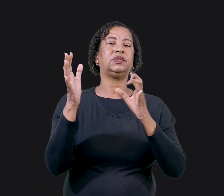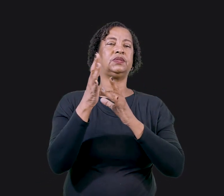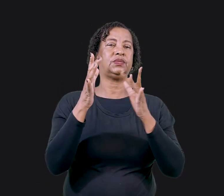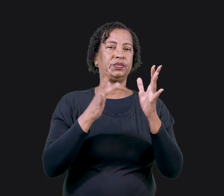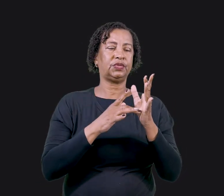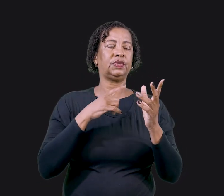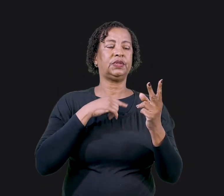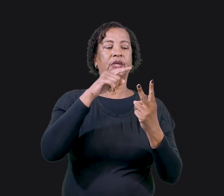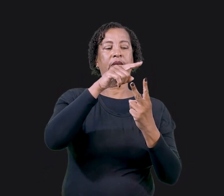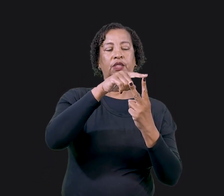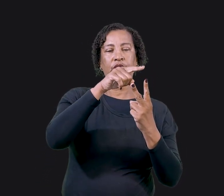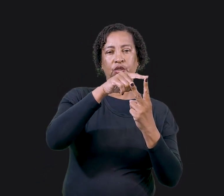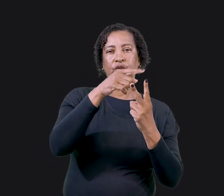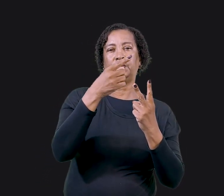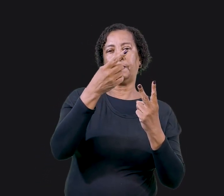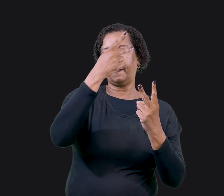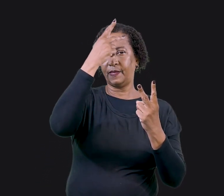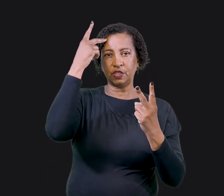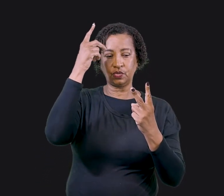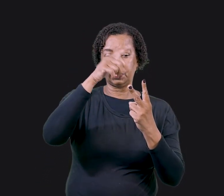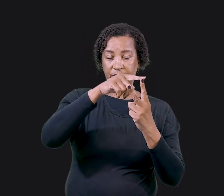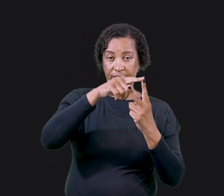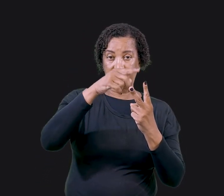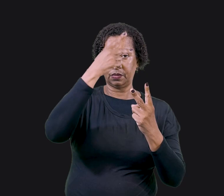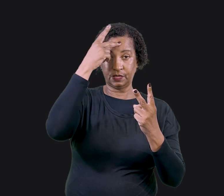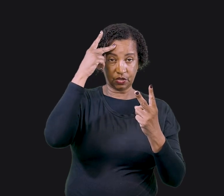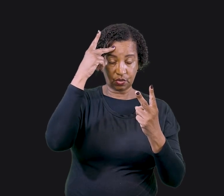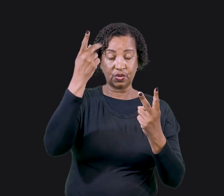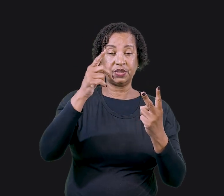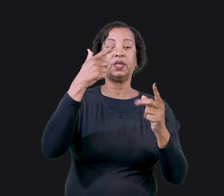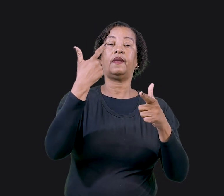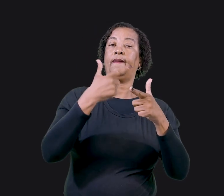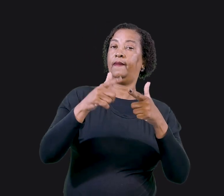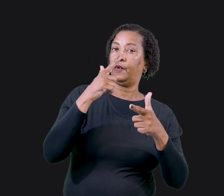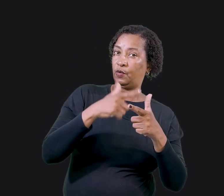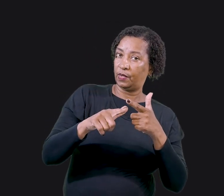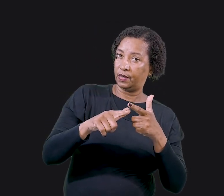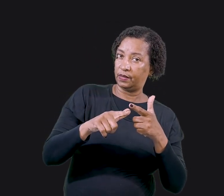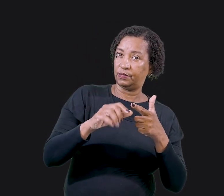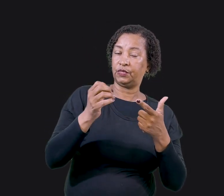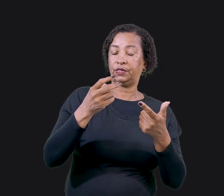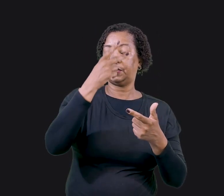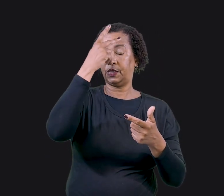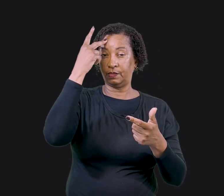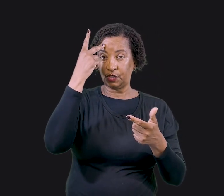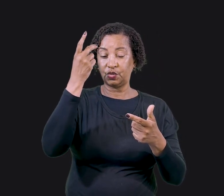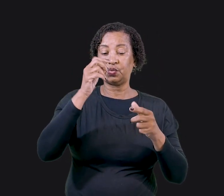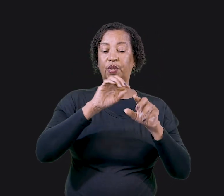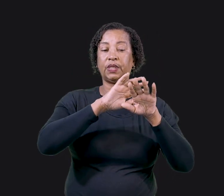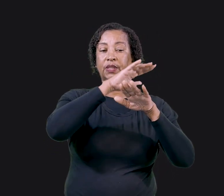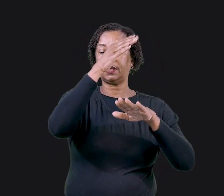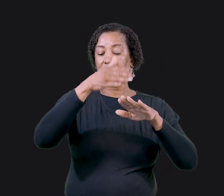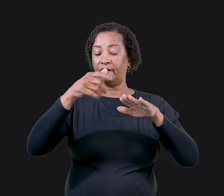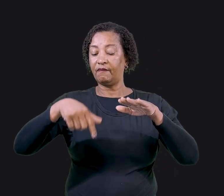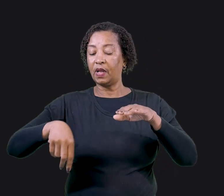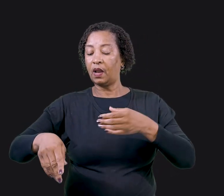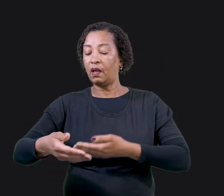de pessoas. O primeiro é formado por aquelas pessoas que são parte do problema, como as pessoas que estavam no meio da multidão.